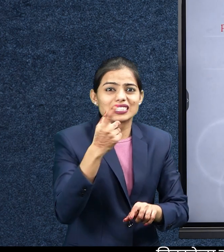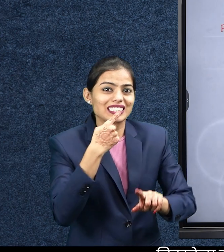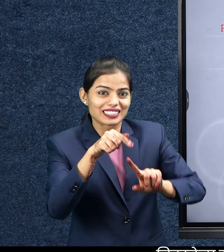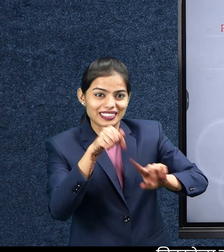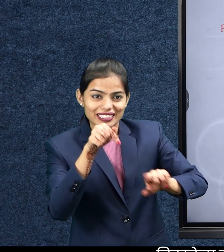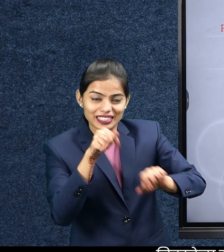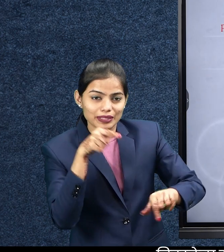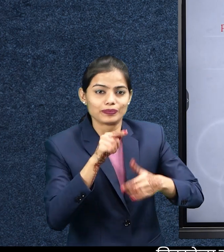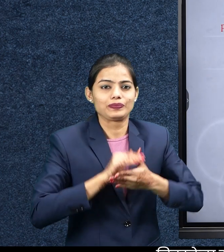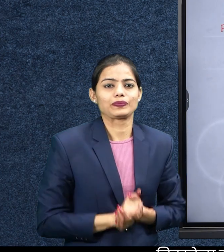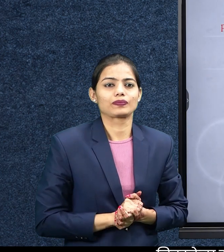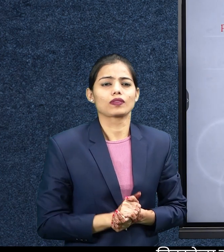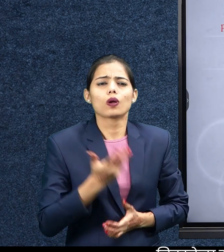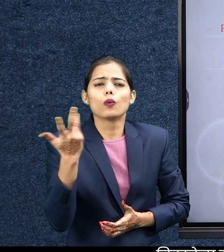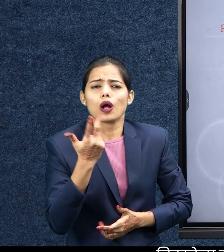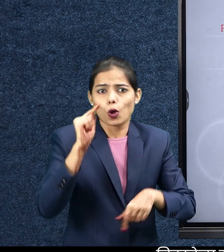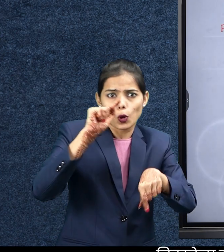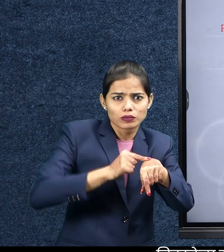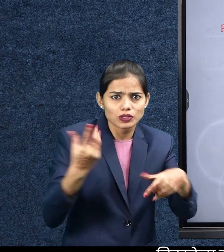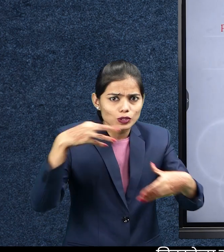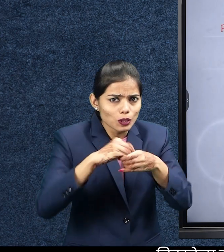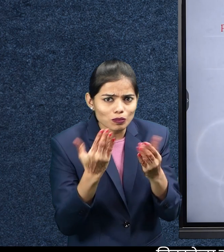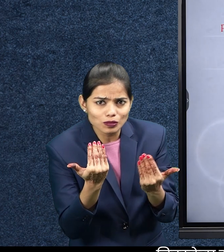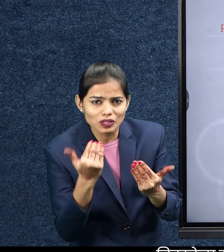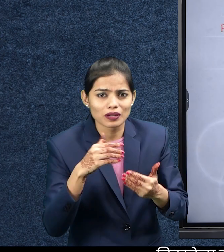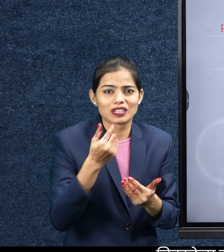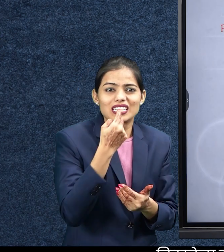निवडलेला संगमरवर पांढरा नसण्याची शक्यता काय आहे?